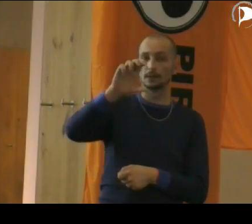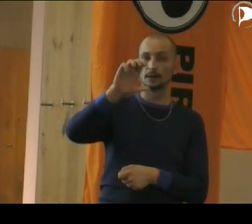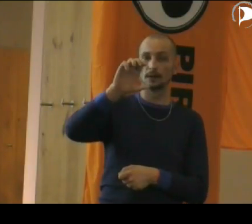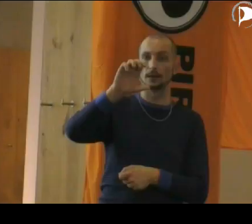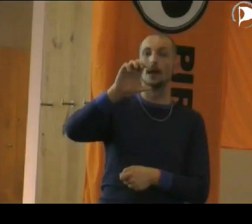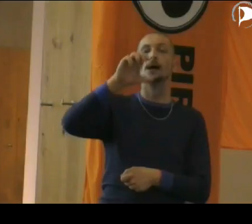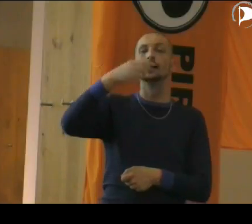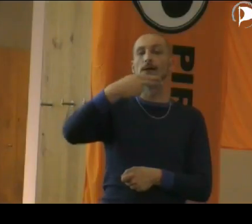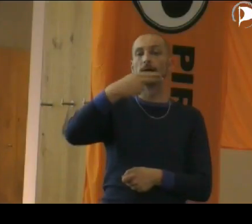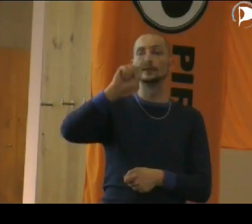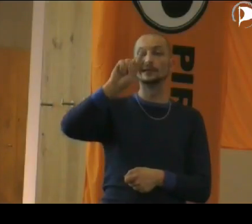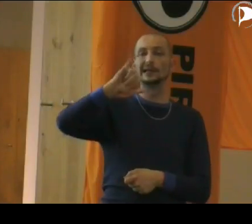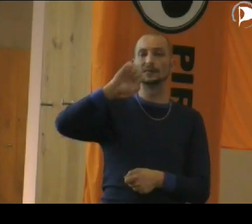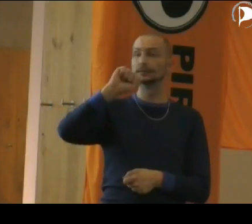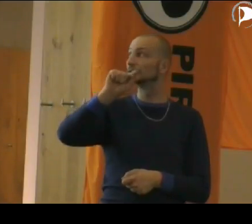am tag selber vortragen